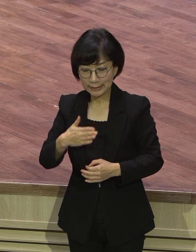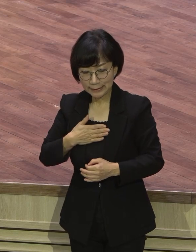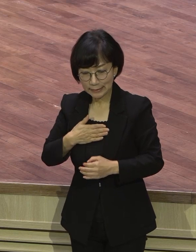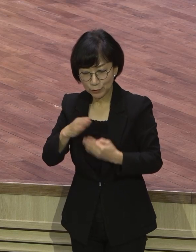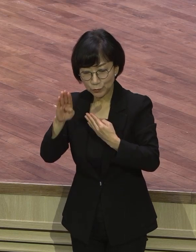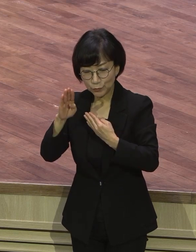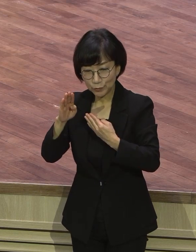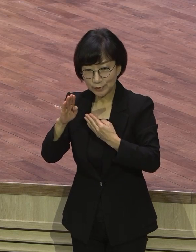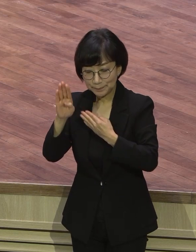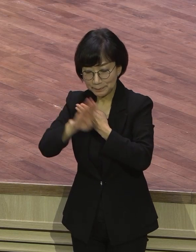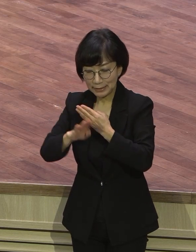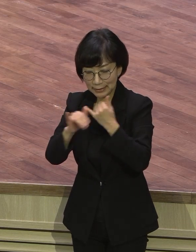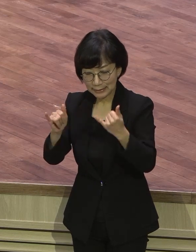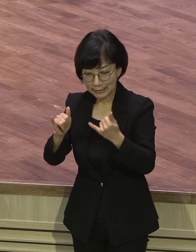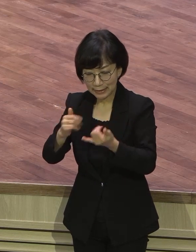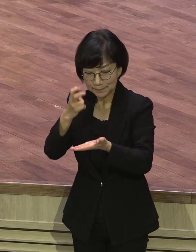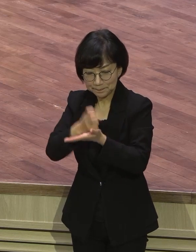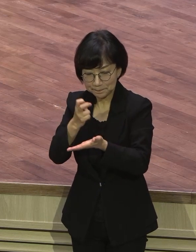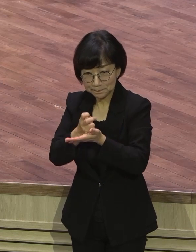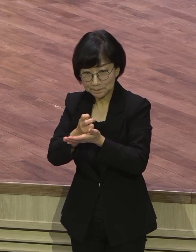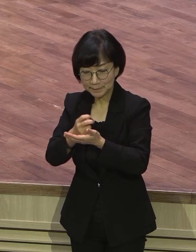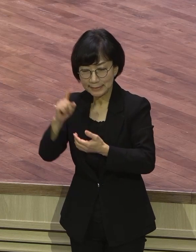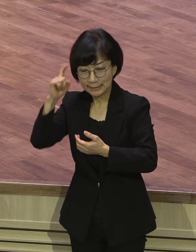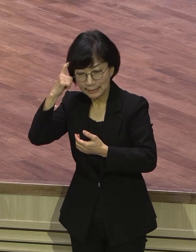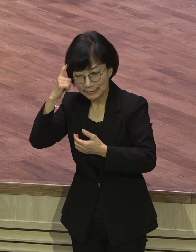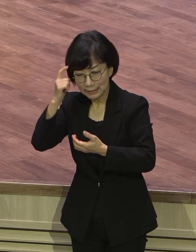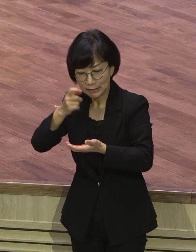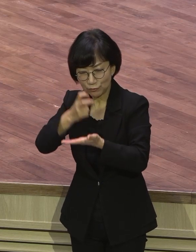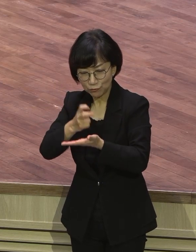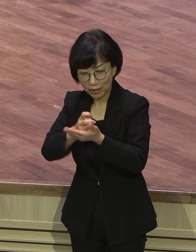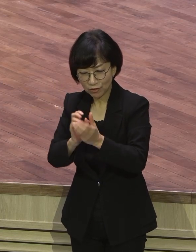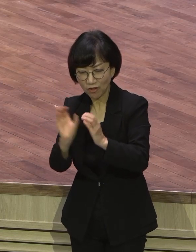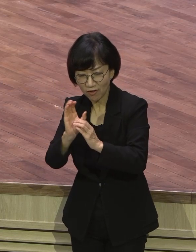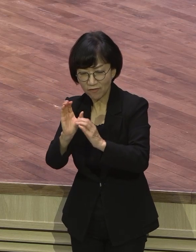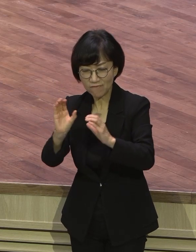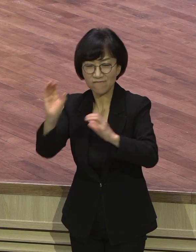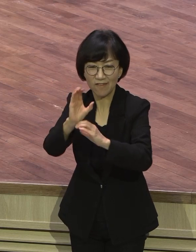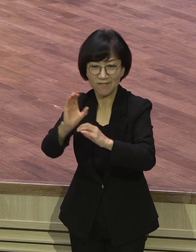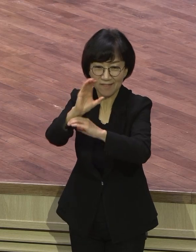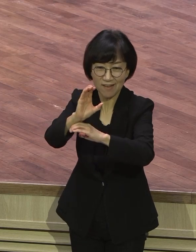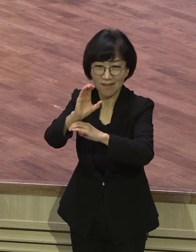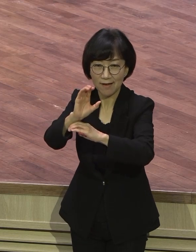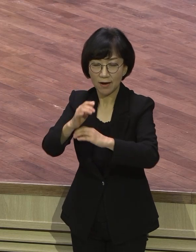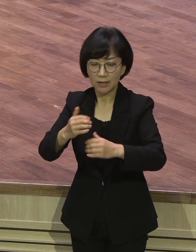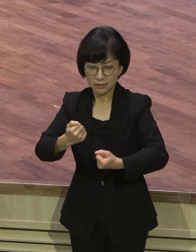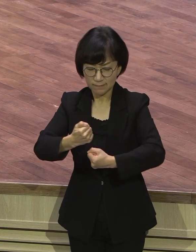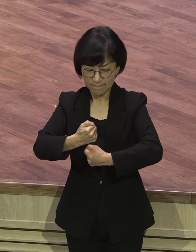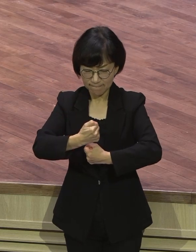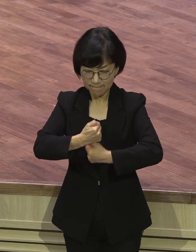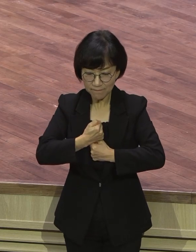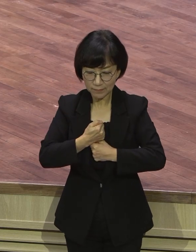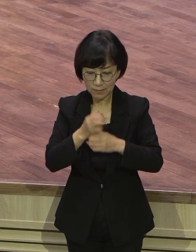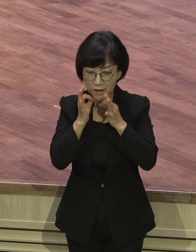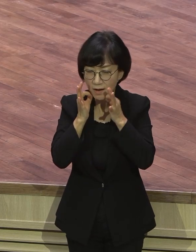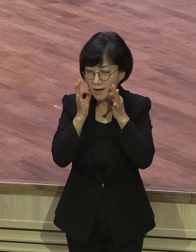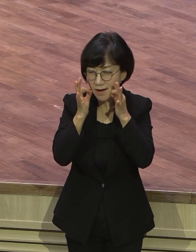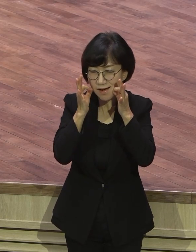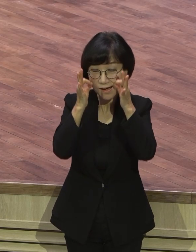만들어낸 이런 규례들 각종 규례를 덧붙여가지고 이것을 지키려고 노력을 많이 했습니다.